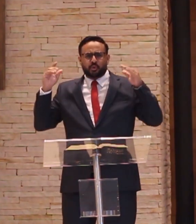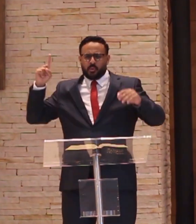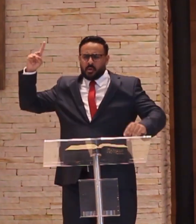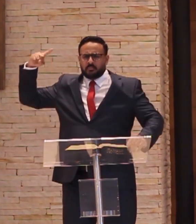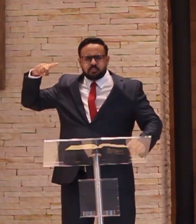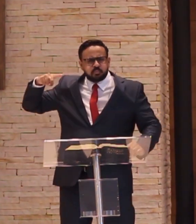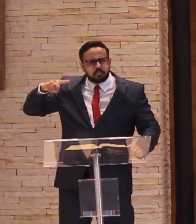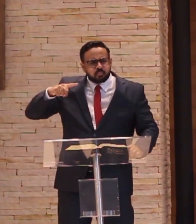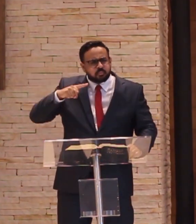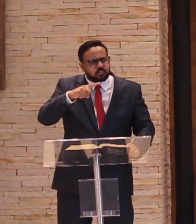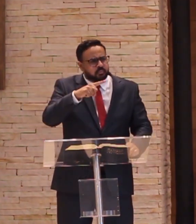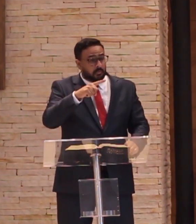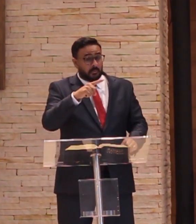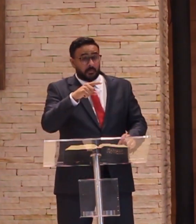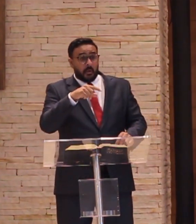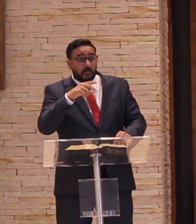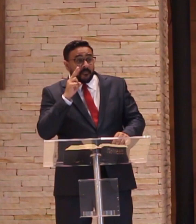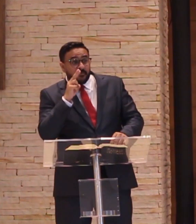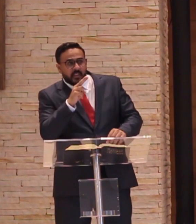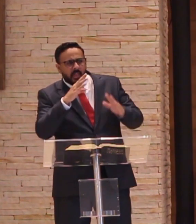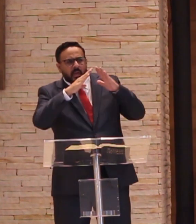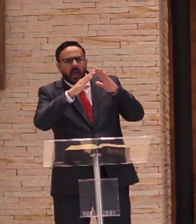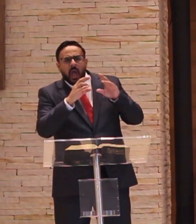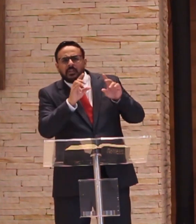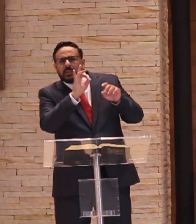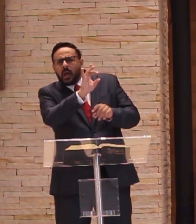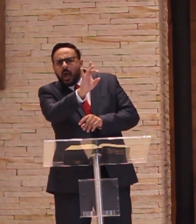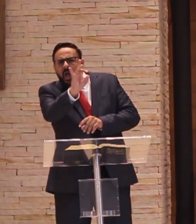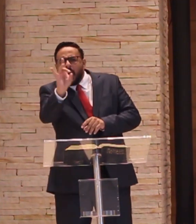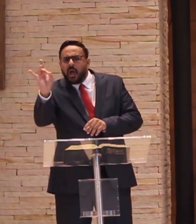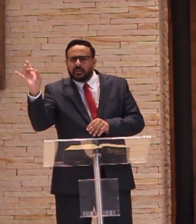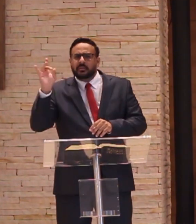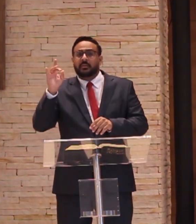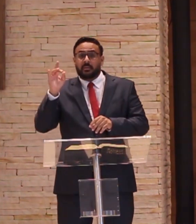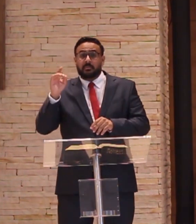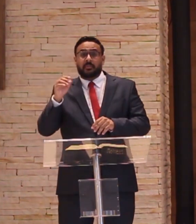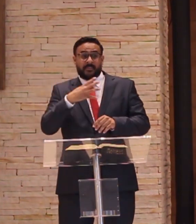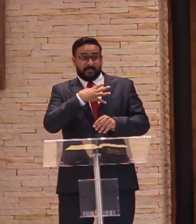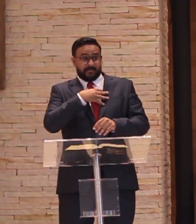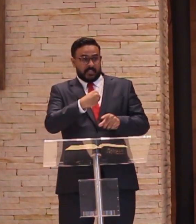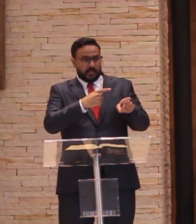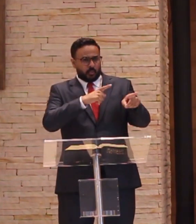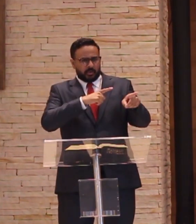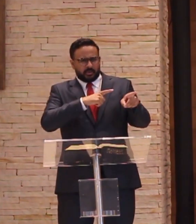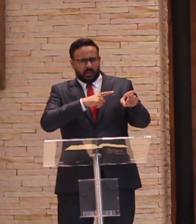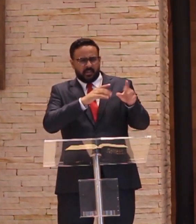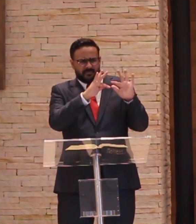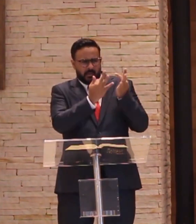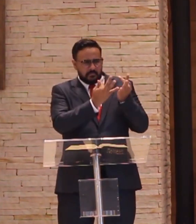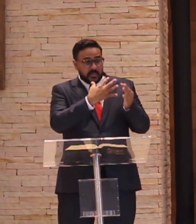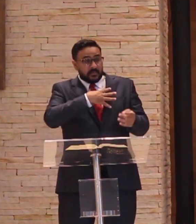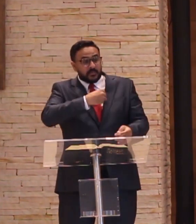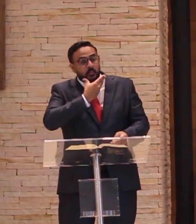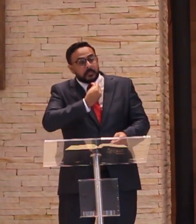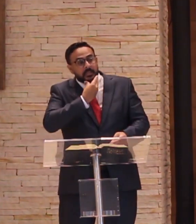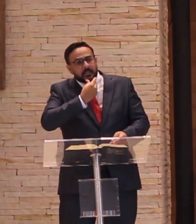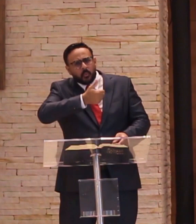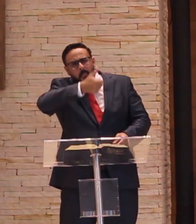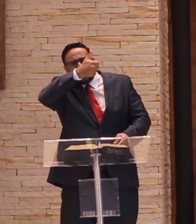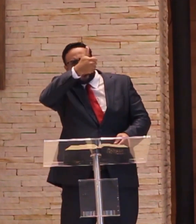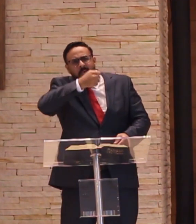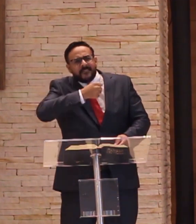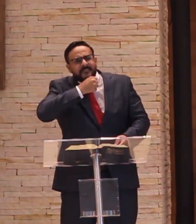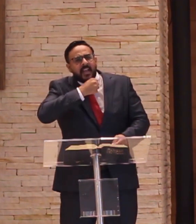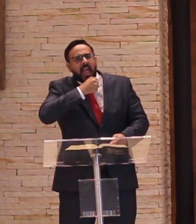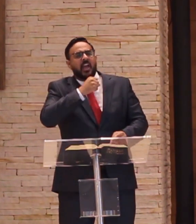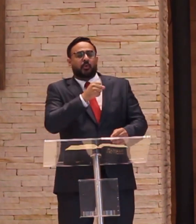Moisés deu um recado ao povo. Disse para o povo: se preparem, pois quando a 10ª praga cair, vocês